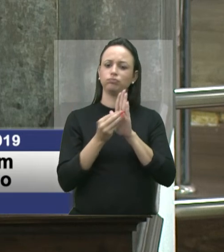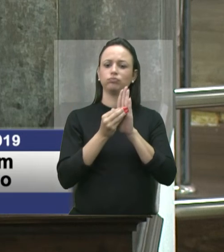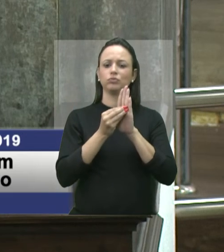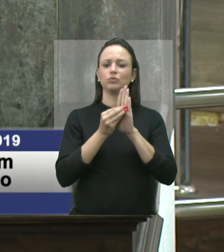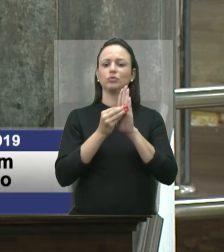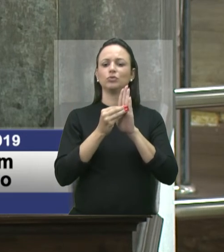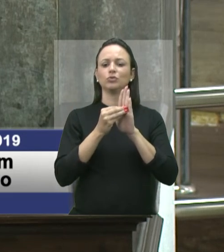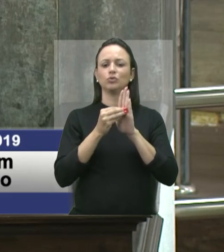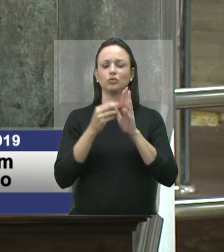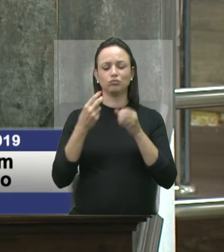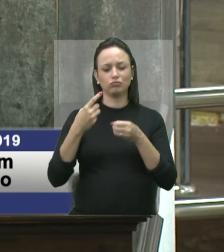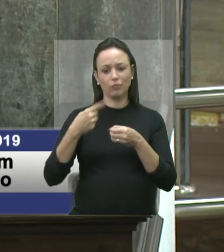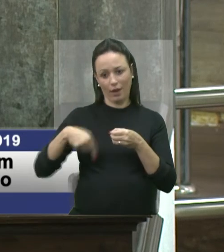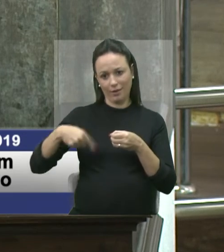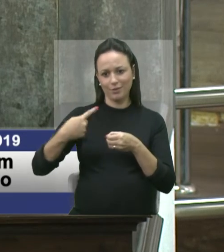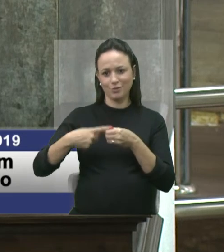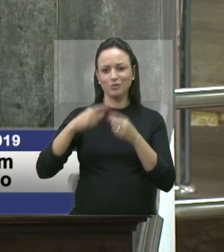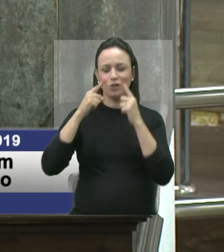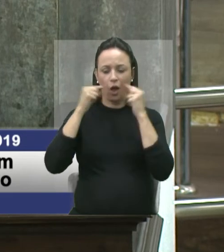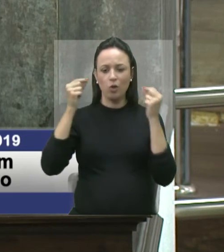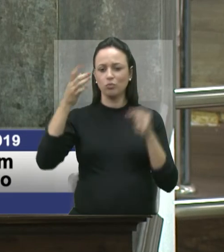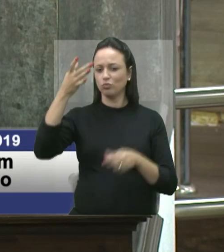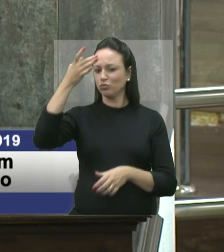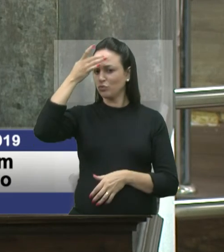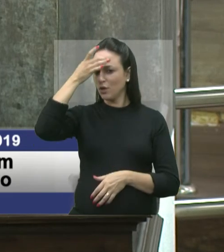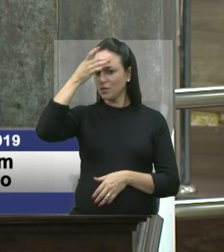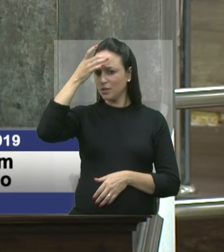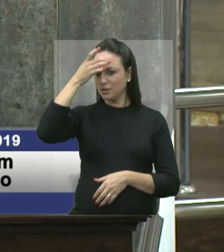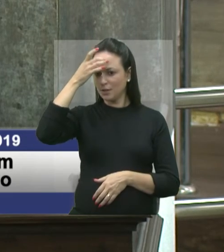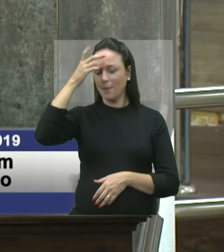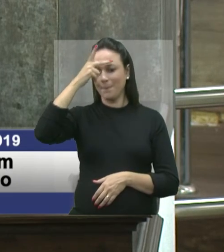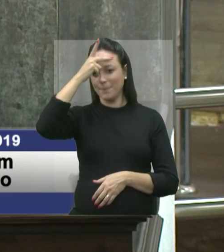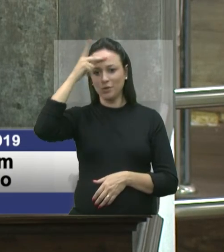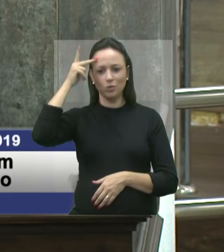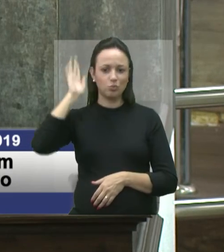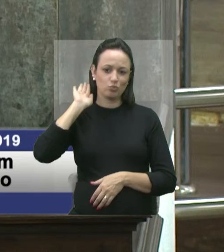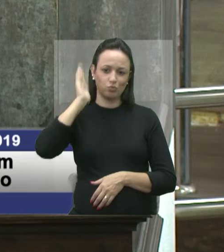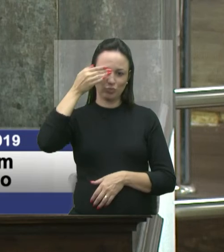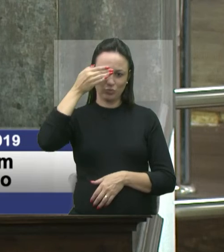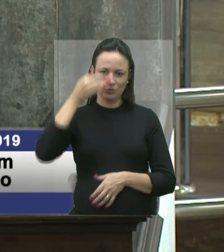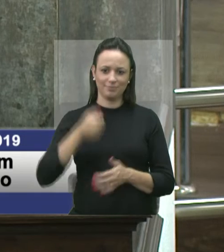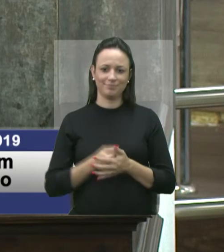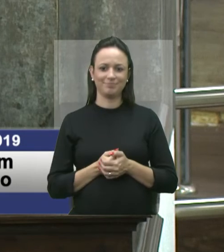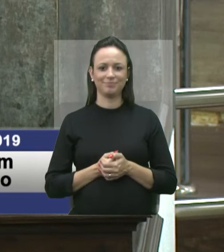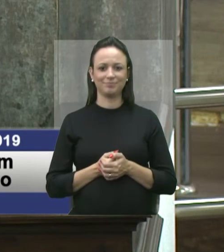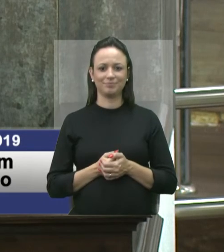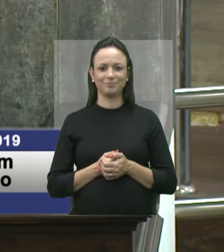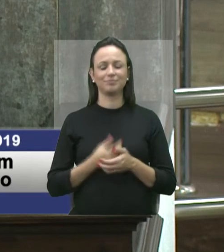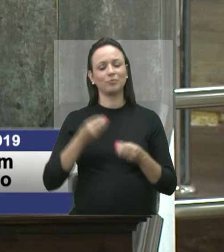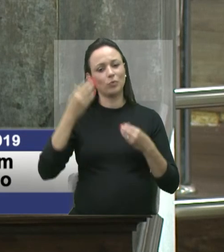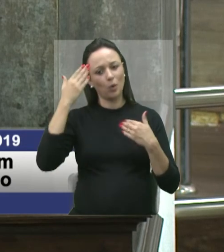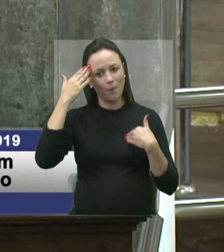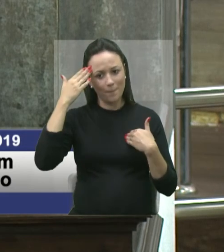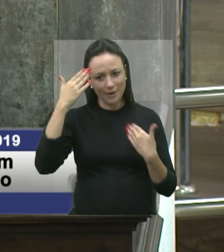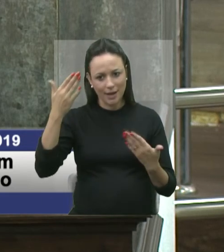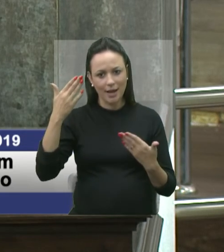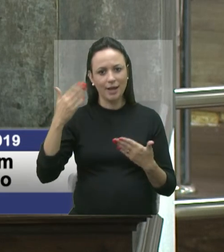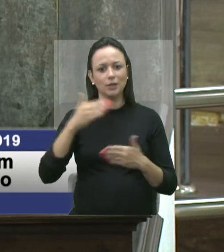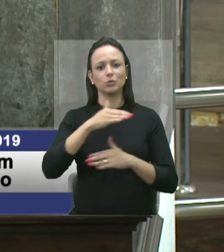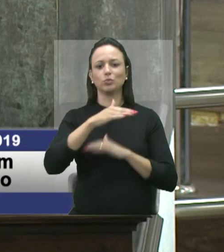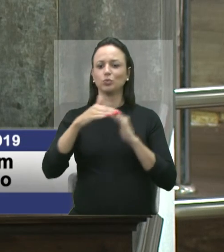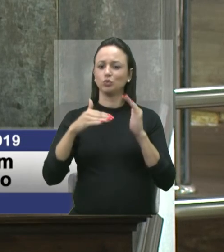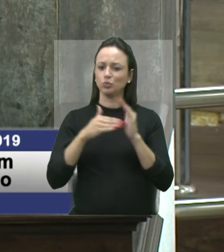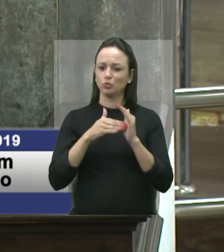também esse dia de conscientização sobre a pessoa surdo-cegueira. Muito obrigado, obrigado a todos que